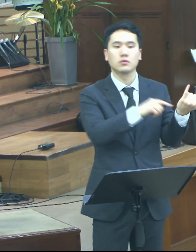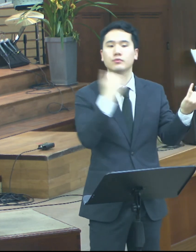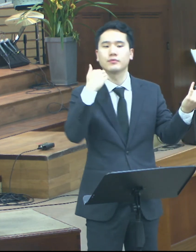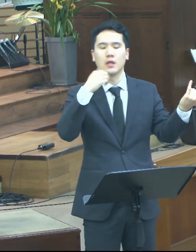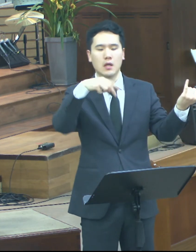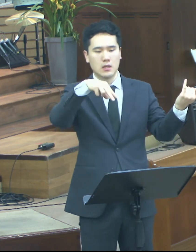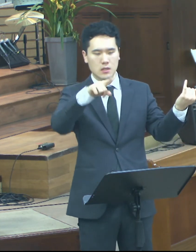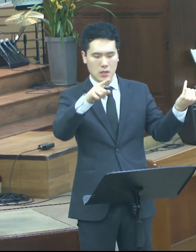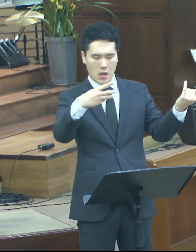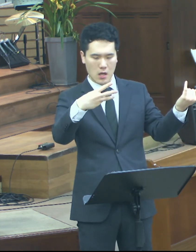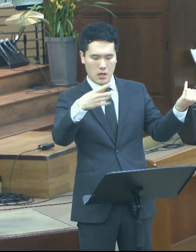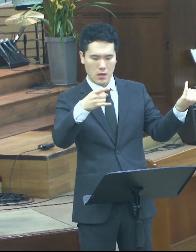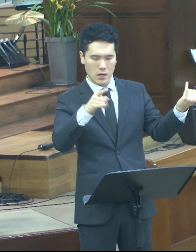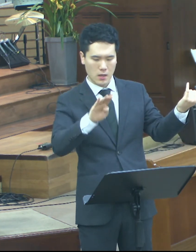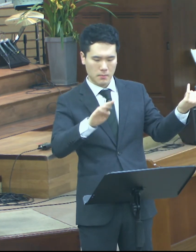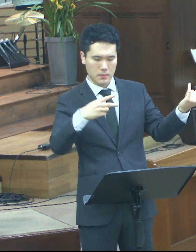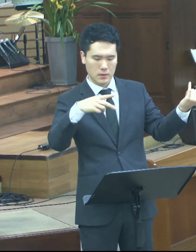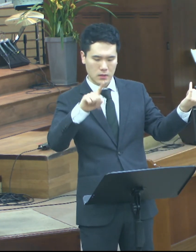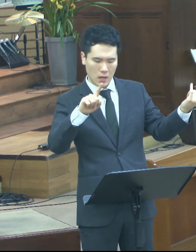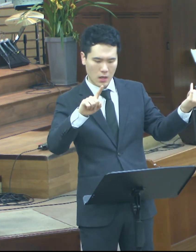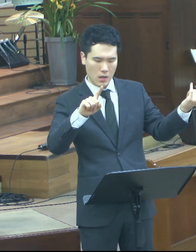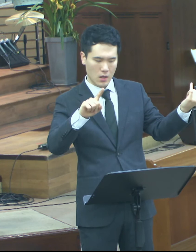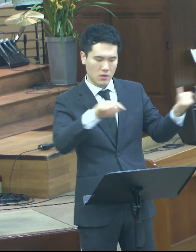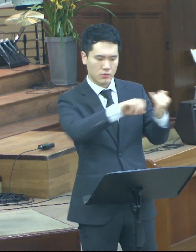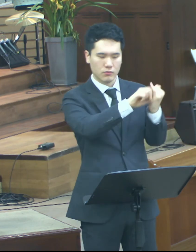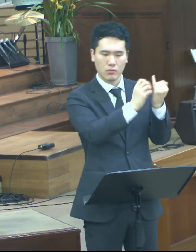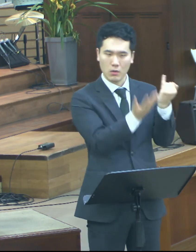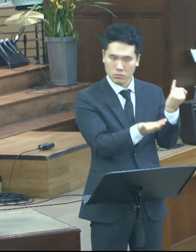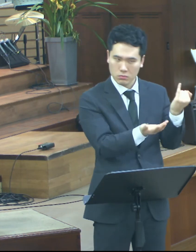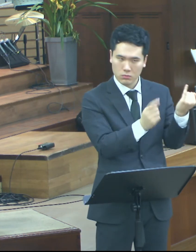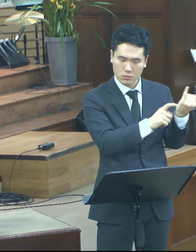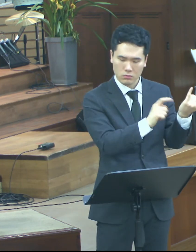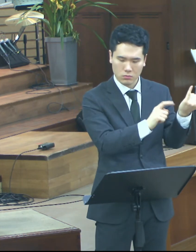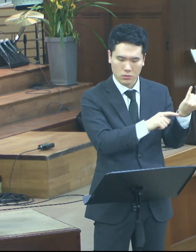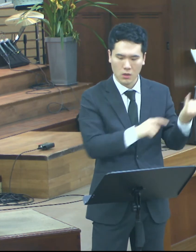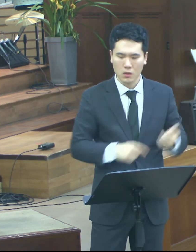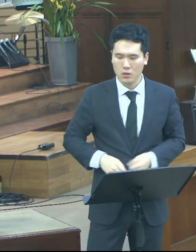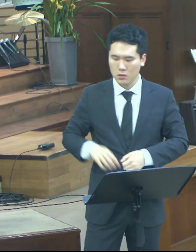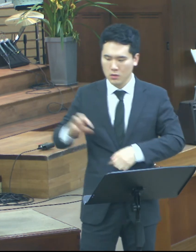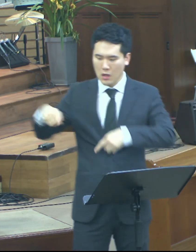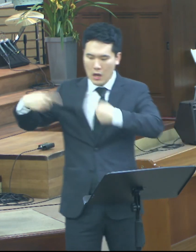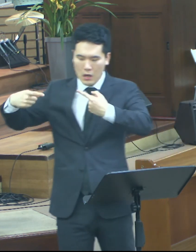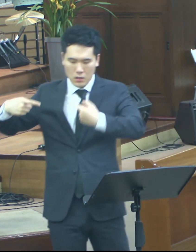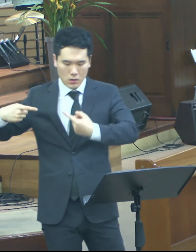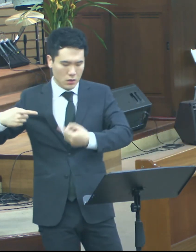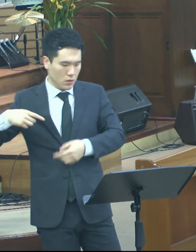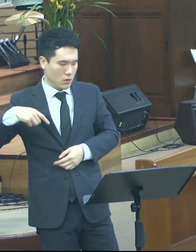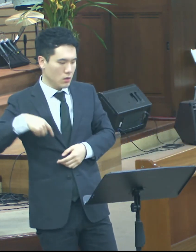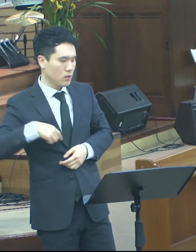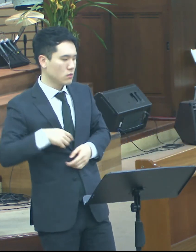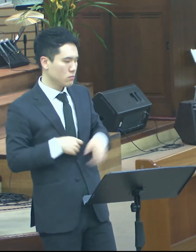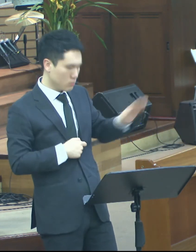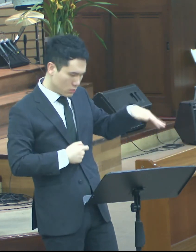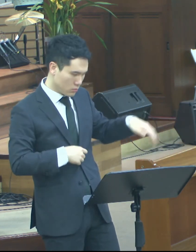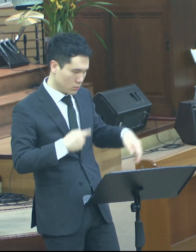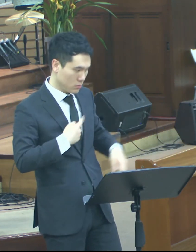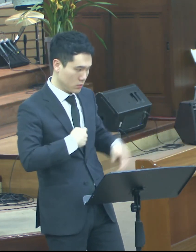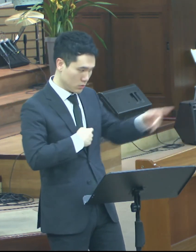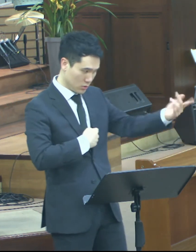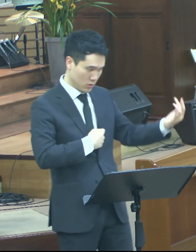사람은 엘리야에게 그 떡을 양보했어요. 엘리야는 어떻게 그 떡을 달라고 했는지 몰라요. 믿음을 시험해 본 것 같아요. 아들하고 먹고 죽으려고 했어요. 기근이